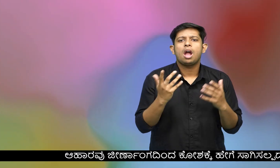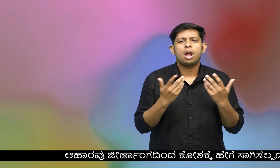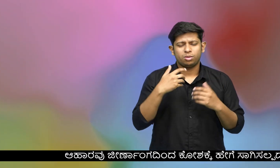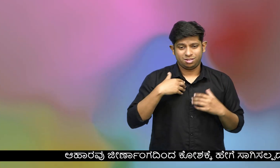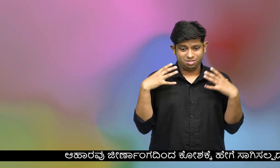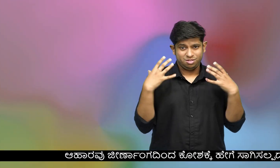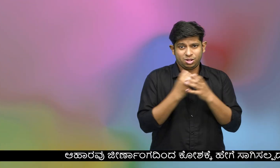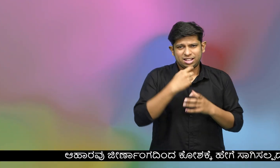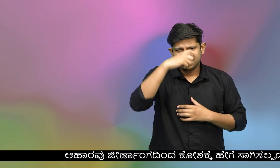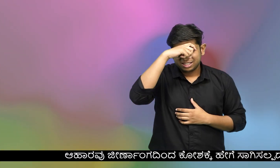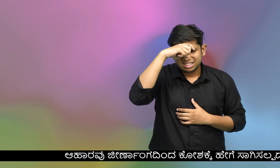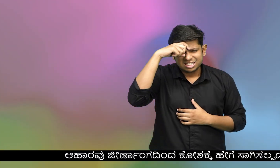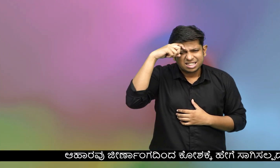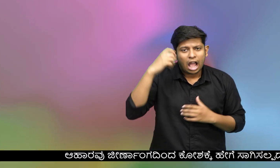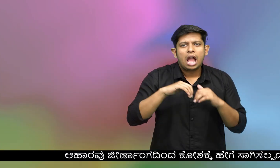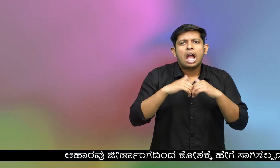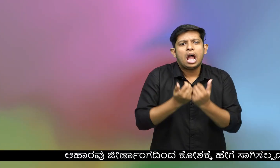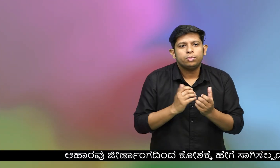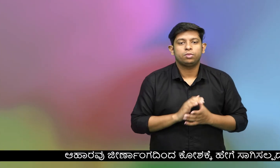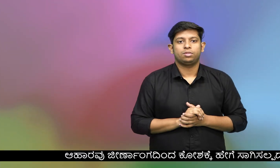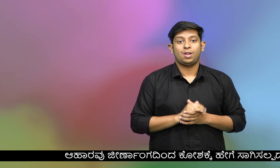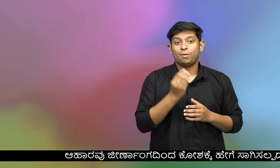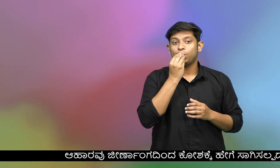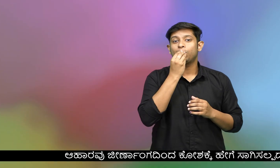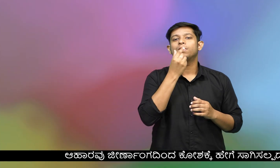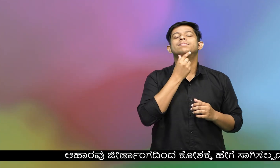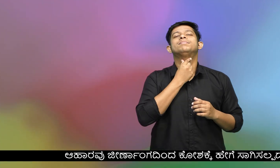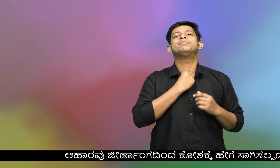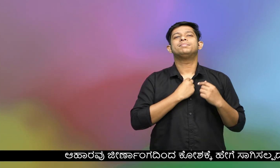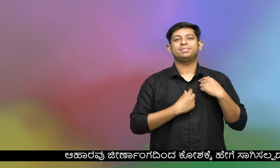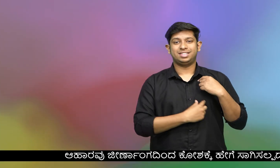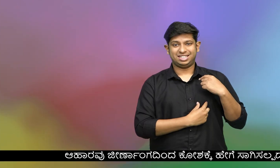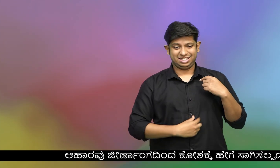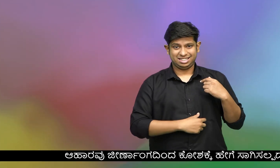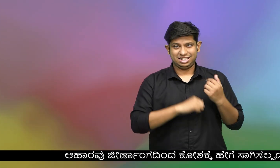ಆಹಾರದ ಜೀರ್ಣಾಂಗದಿಂದ ಕೋಶಕ್ಕೆ ಹೇಗೆ ಸಾಗಿಸಲ್ಪಡುತ್ತದೆ,